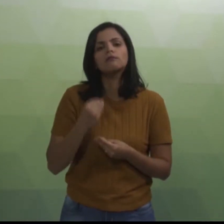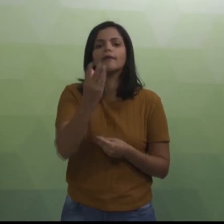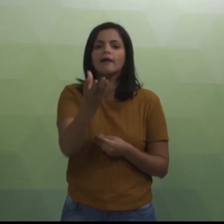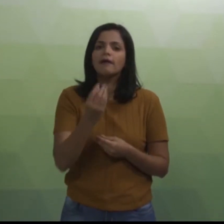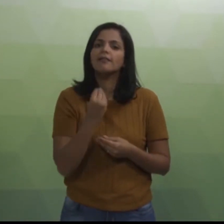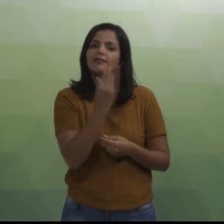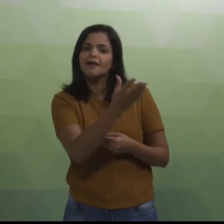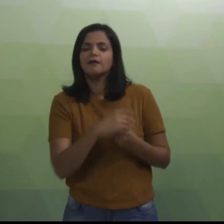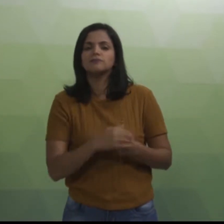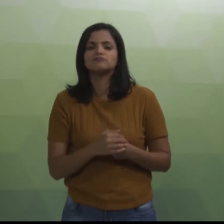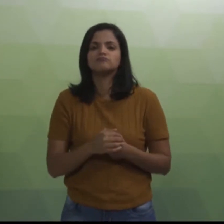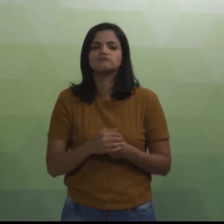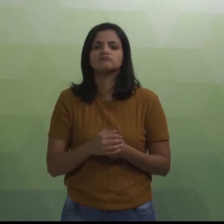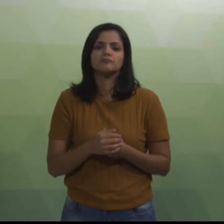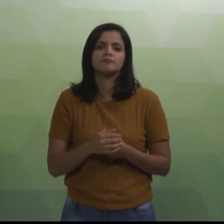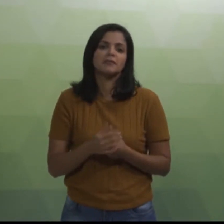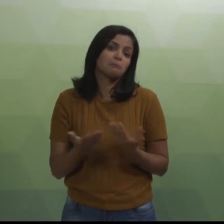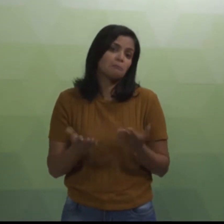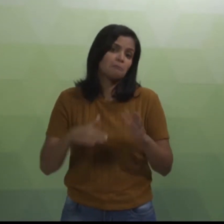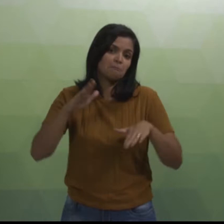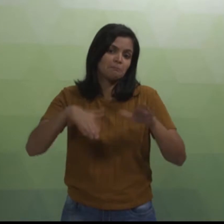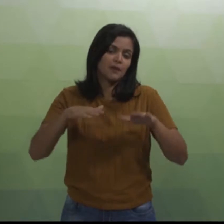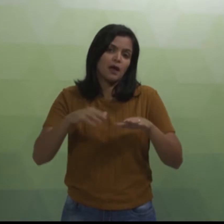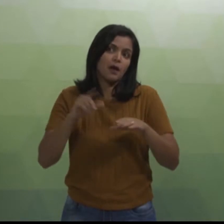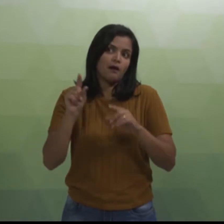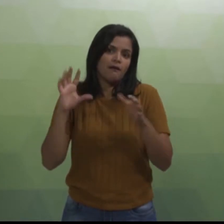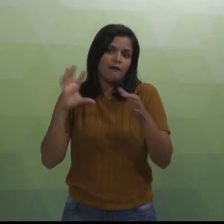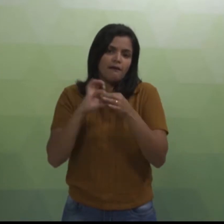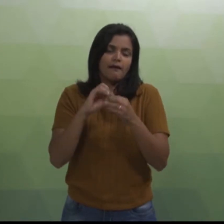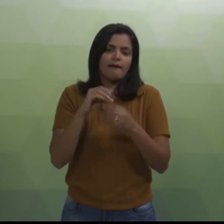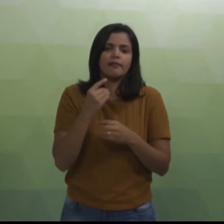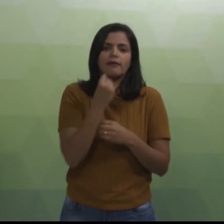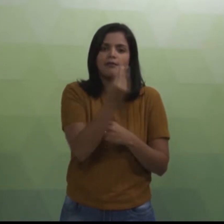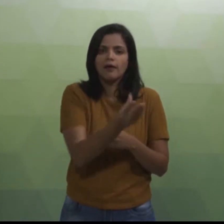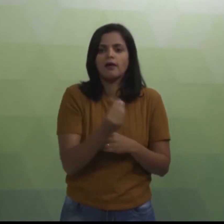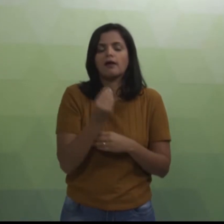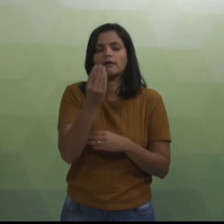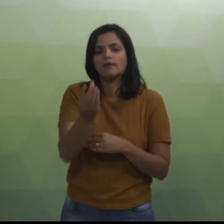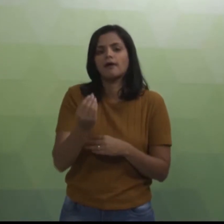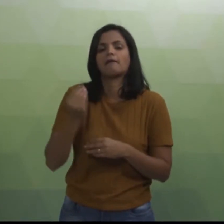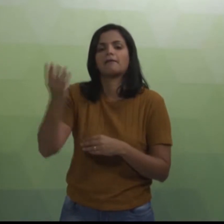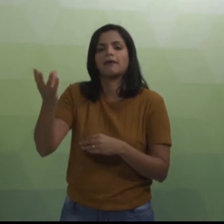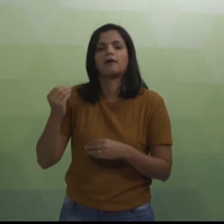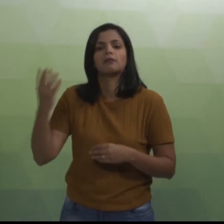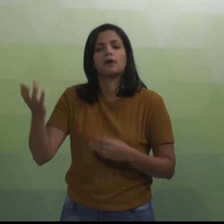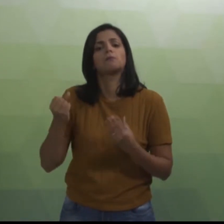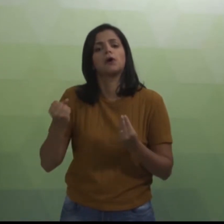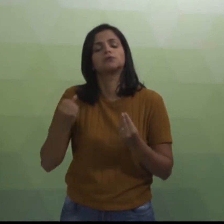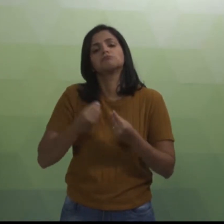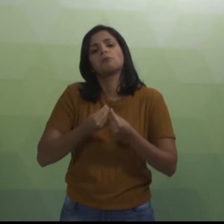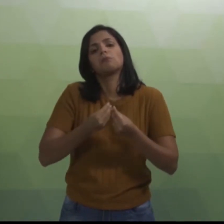Eu dou a ele, dou a ele. Então, depende do contexto, esse verbo.